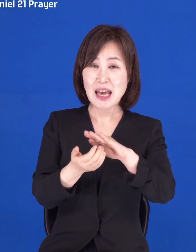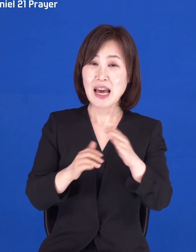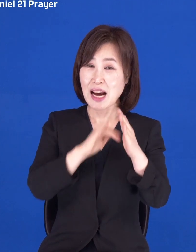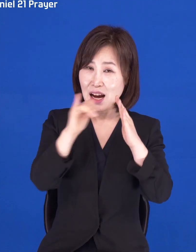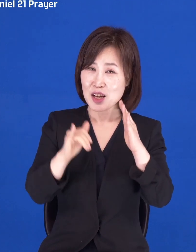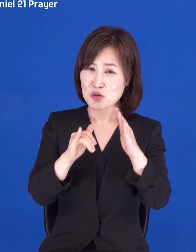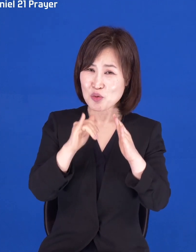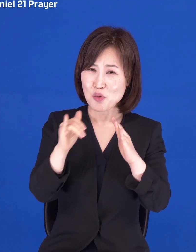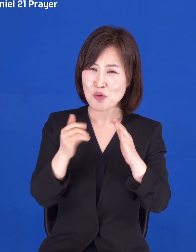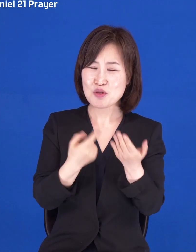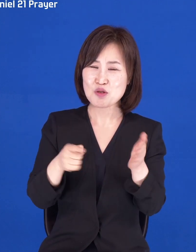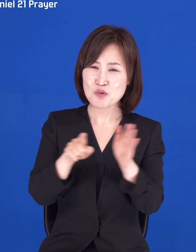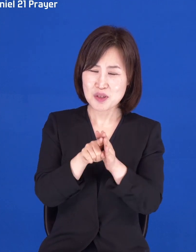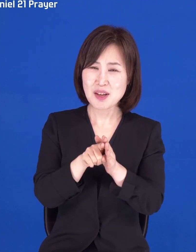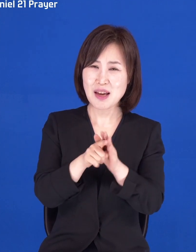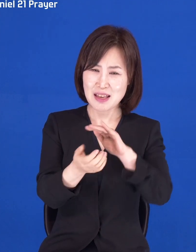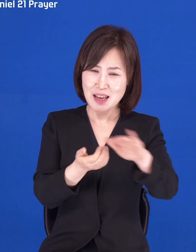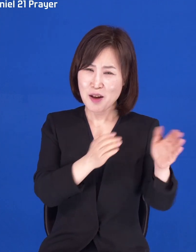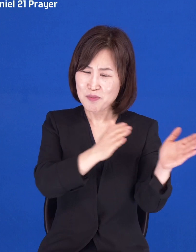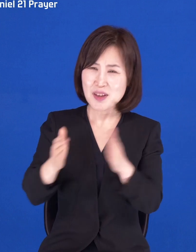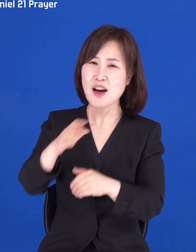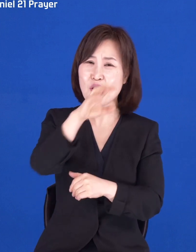피난처였고 안식처였습니다.